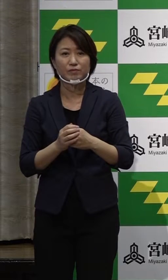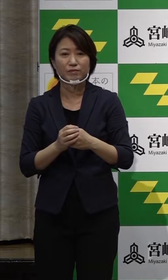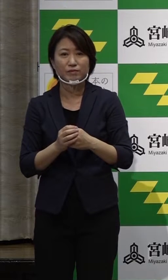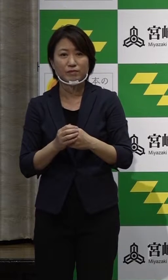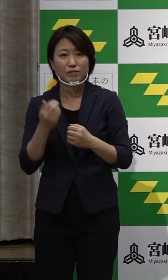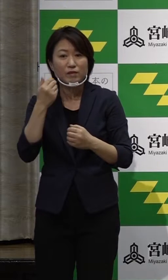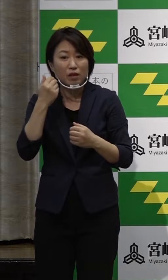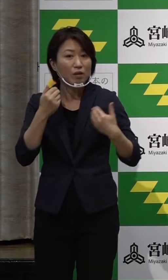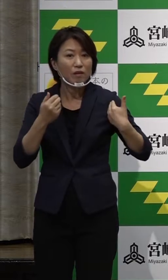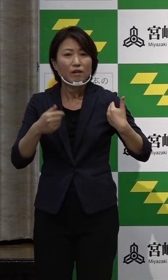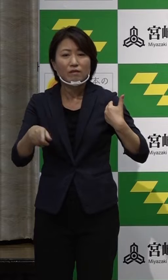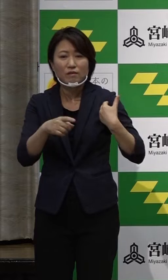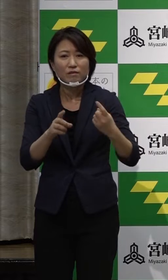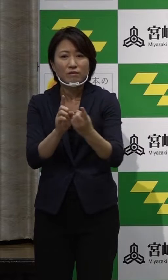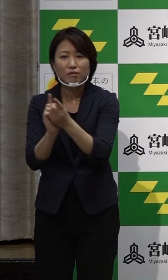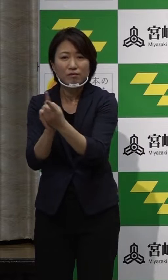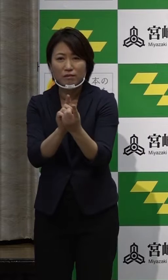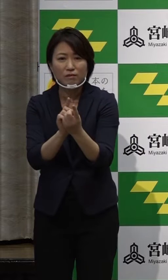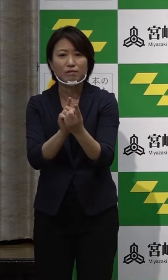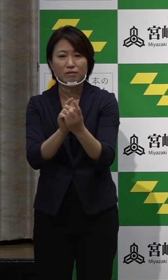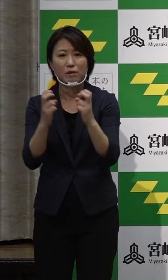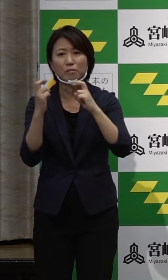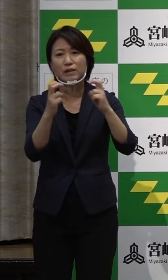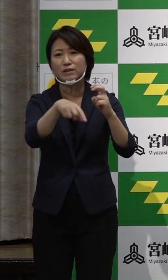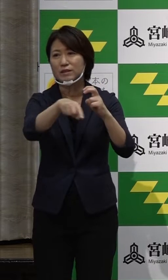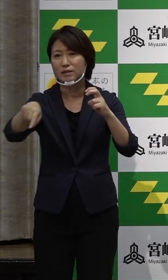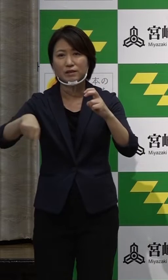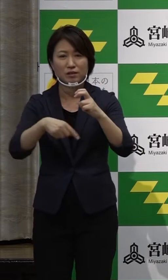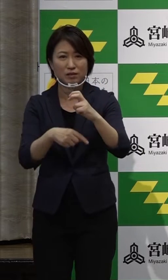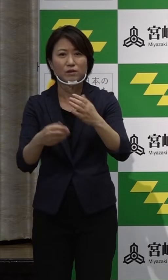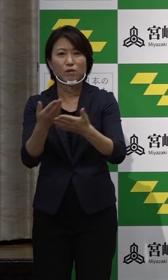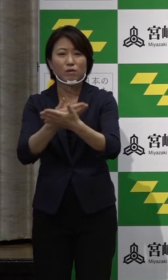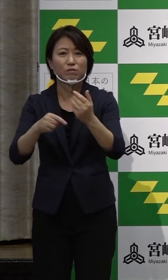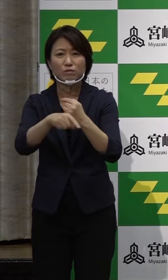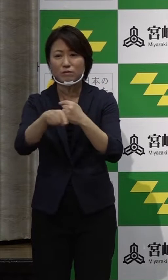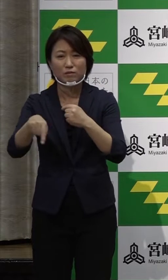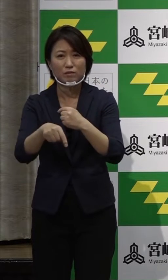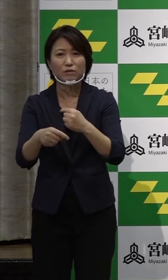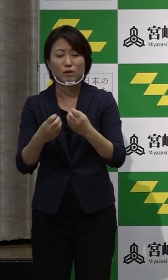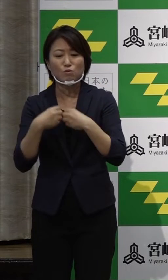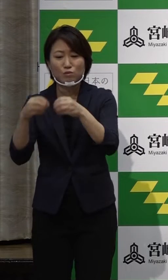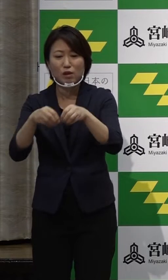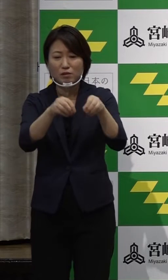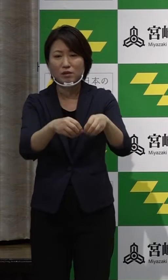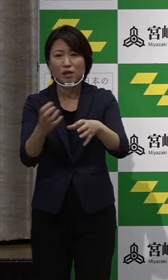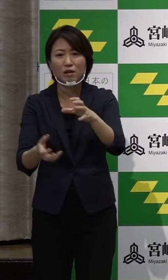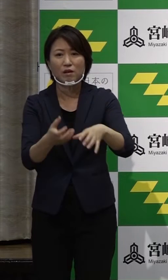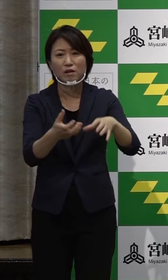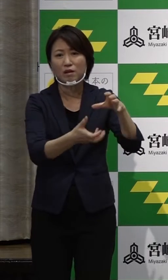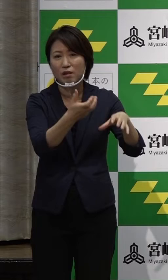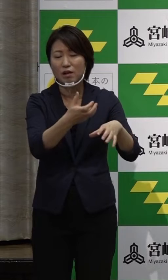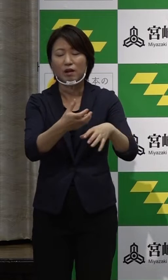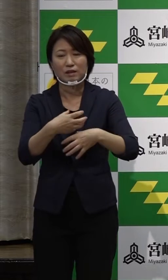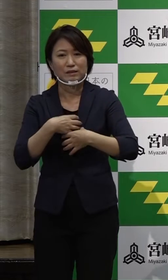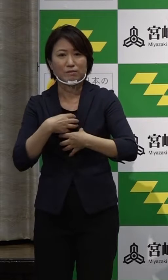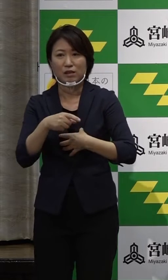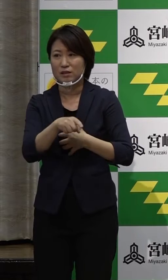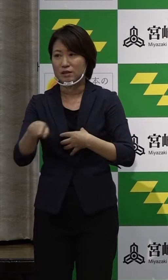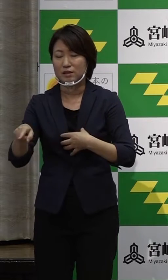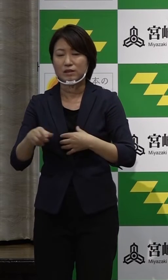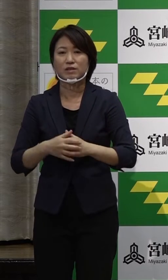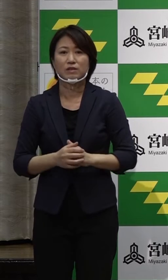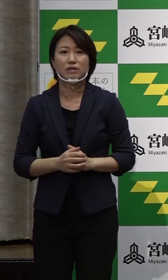が関わるような繁華街等での大きなクラスターの続発というところ、それが大き